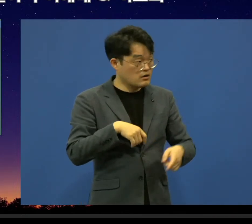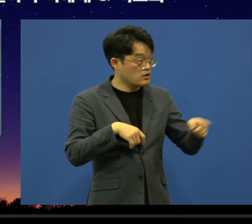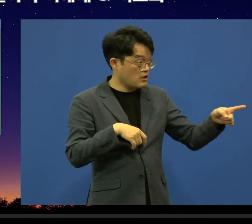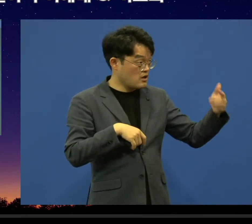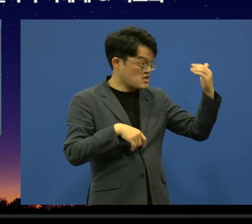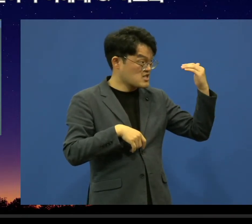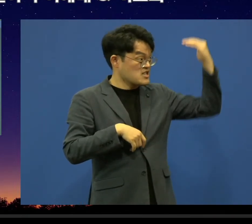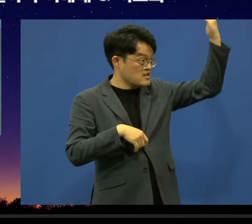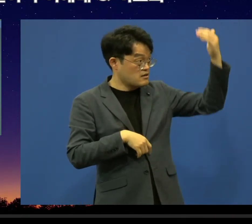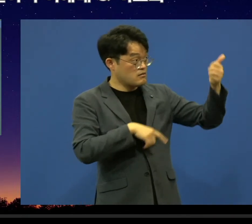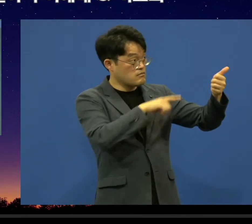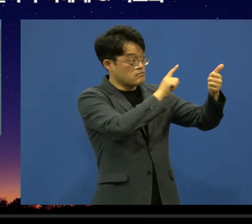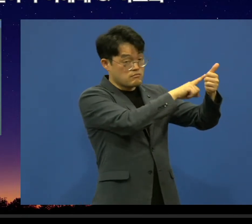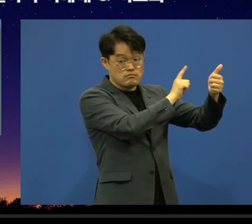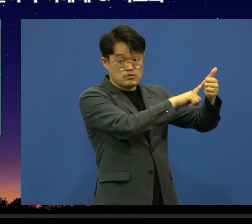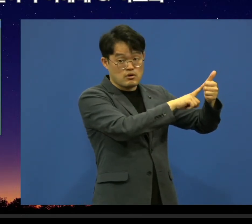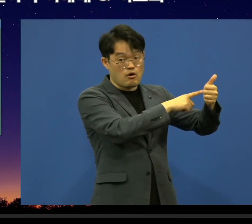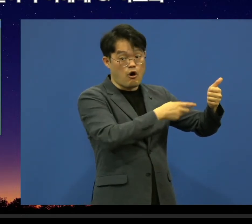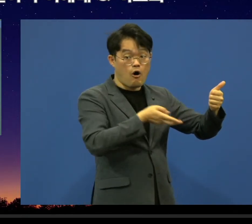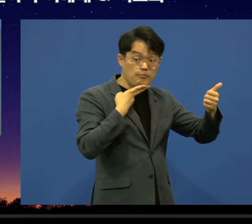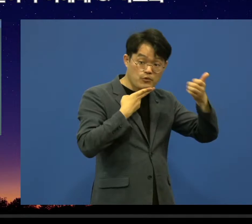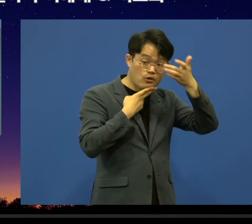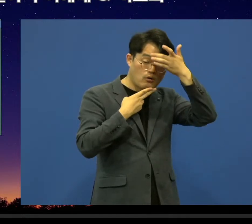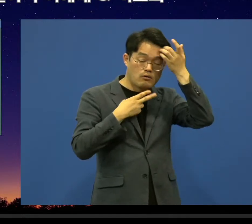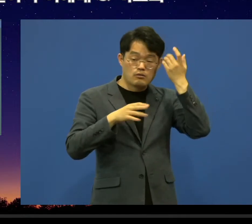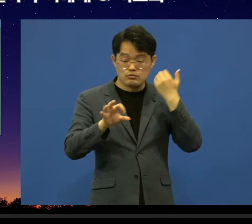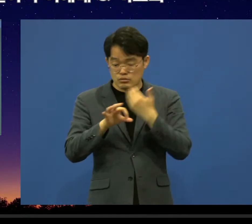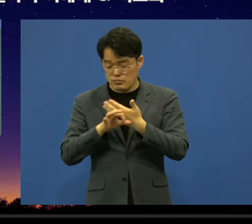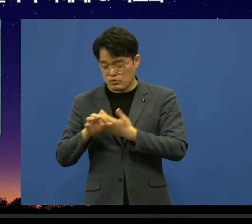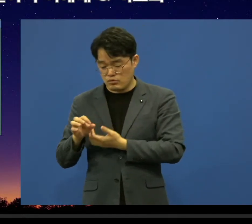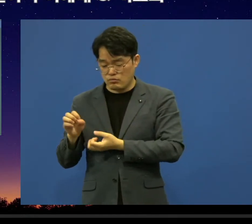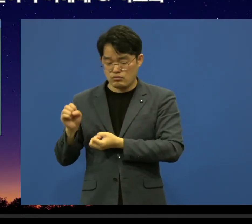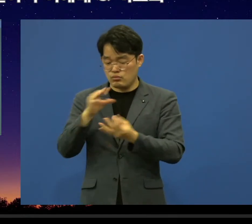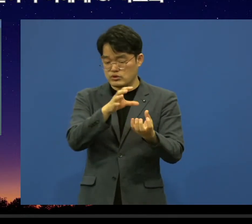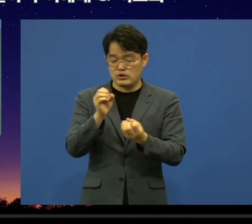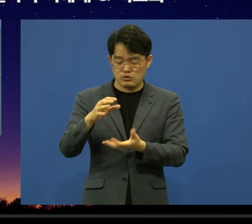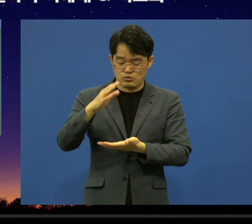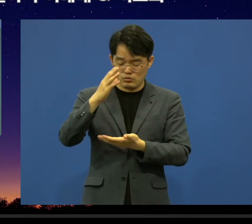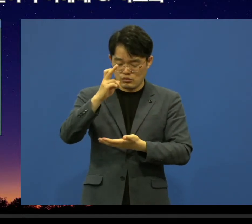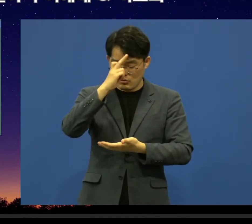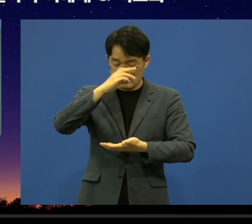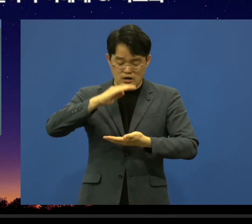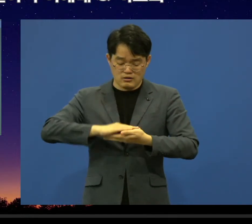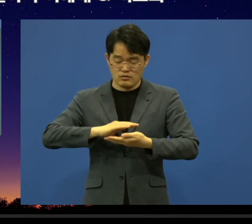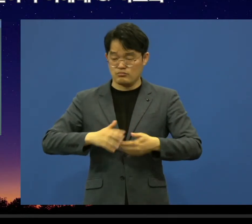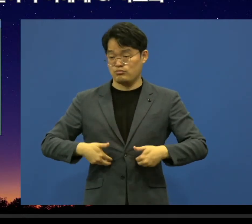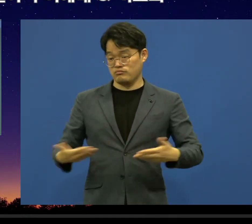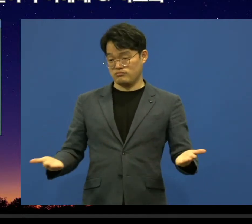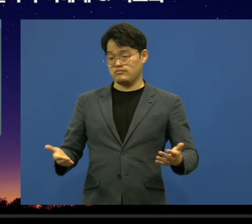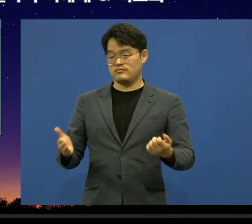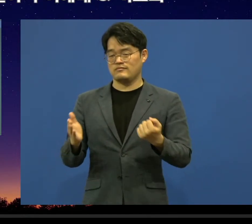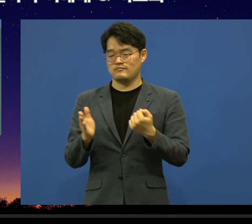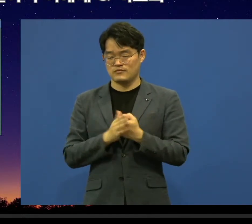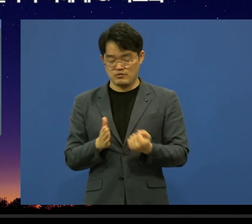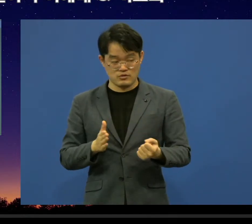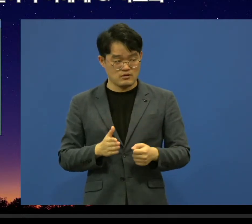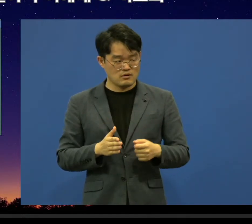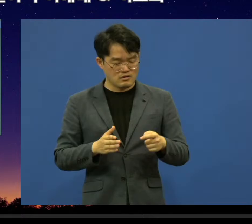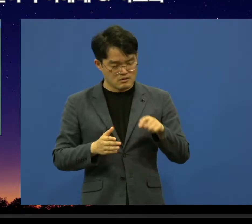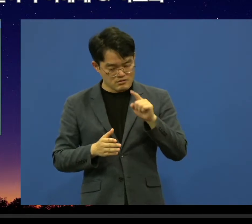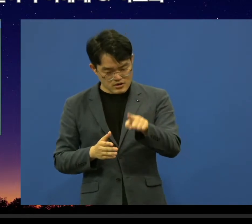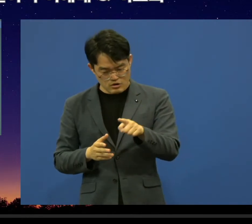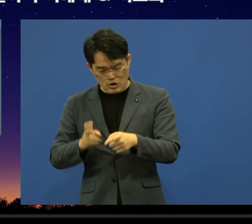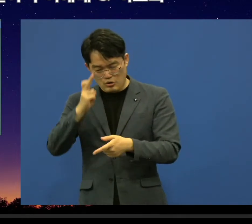없어요. 도시락을 내려놓고 그러므로 다윗은 문제의 본질인 골리앗과